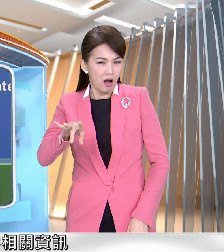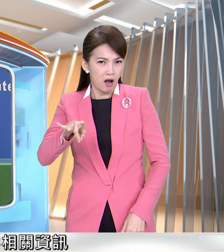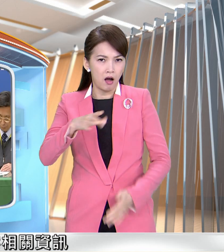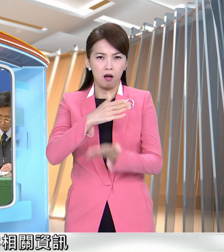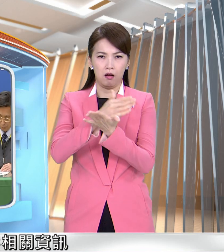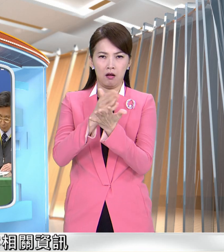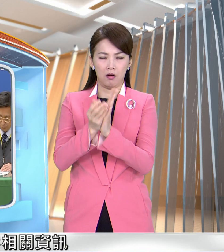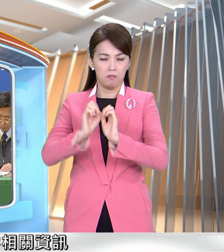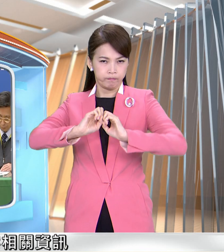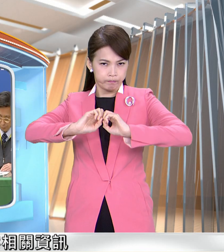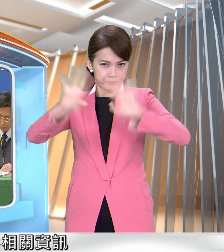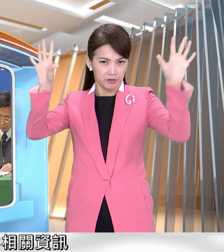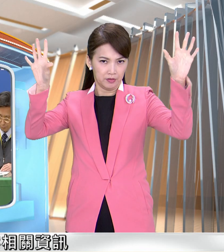案的相关资讯。